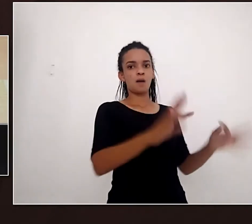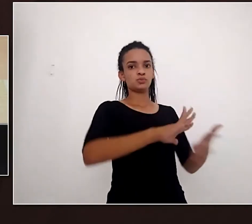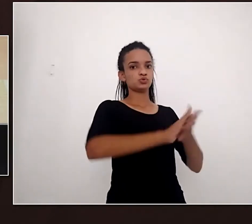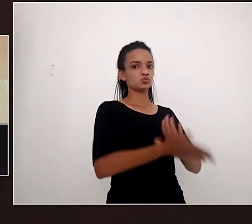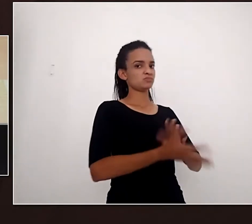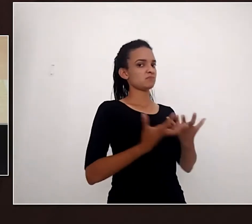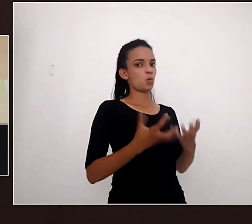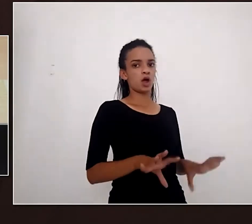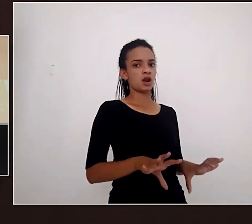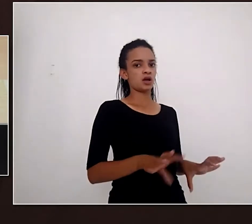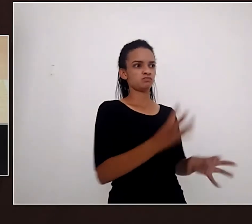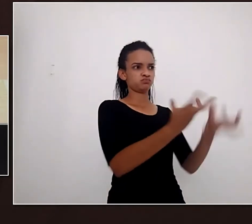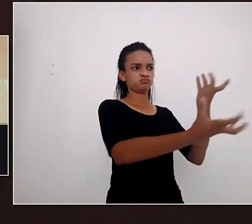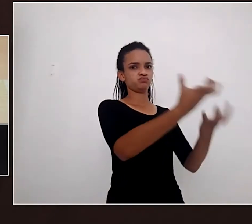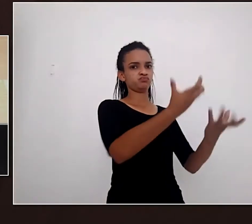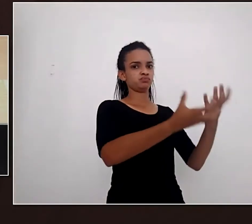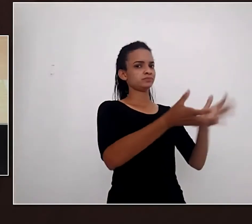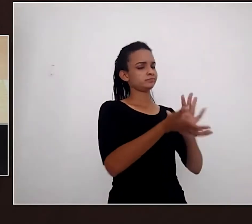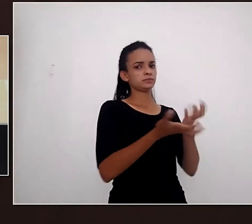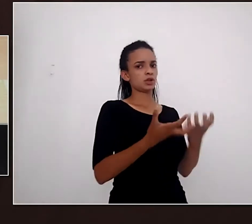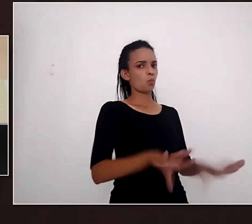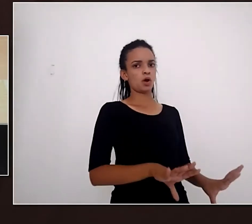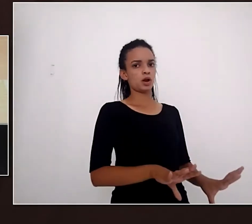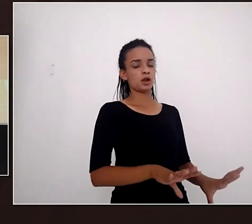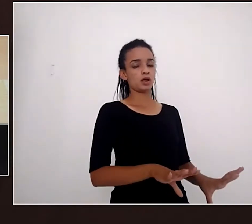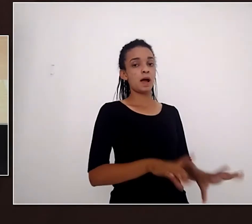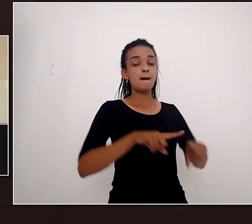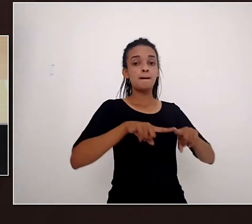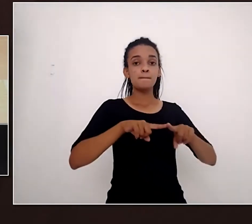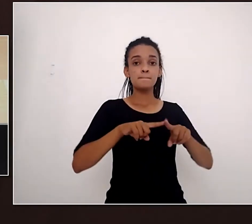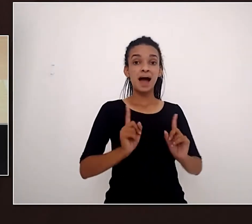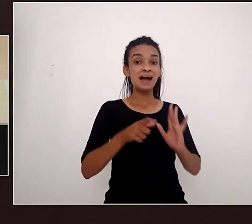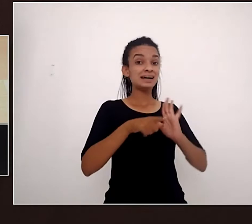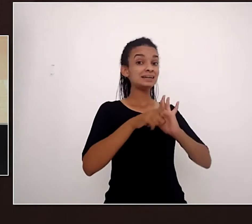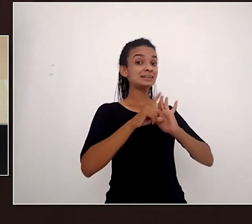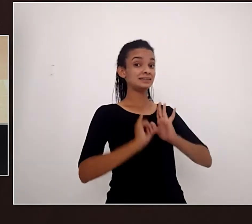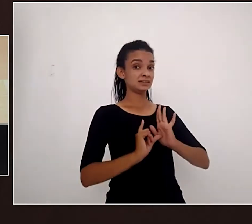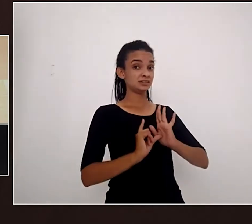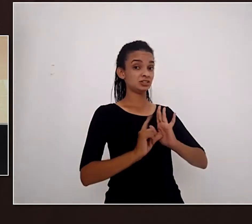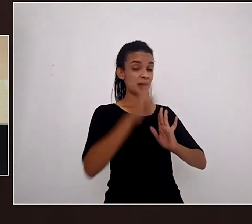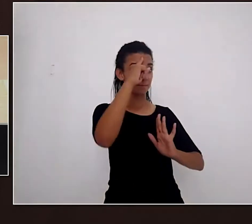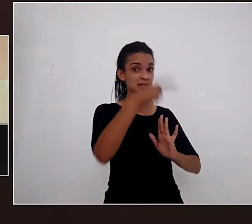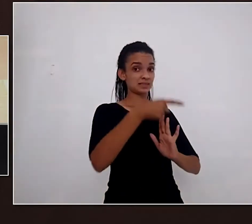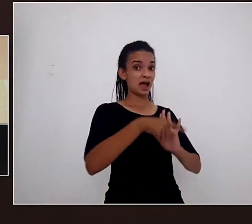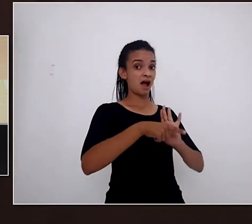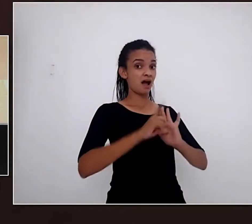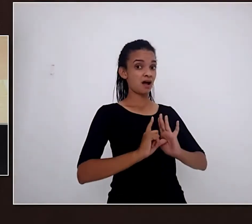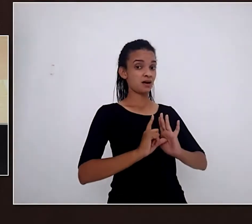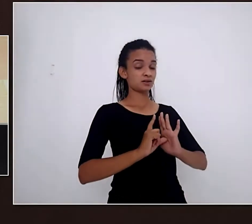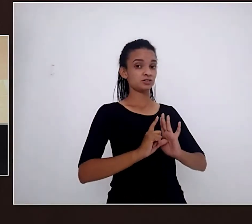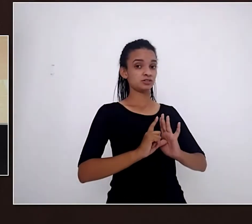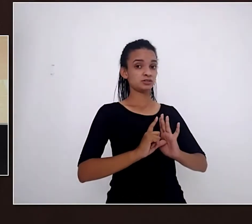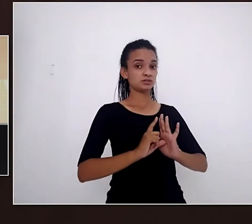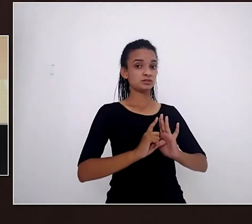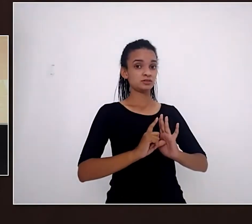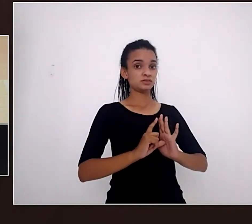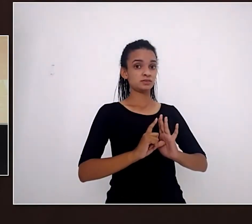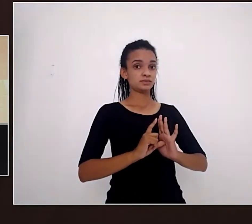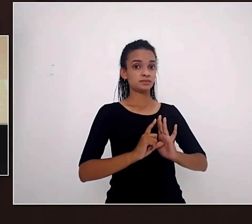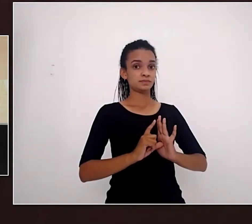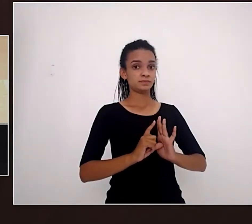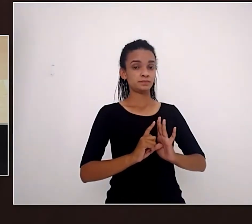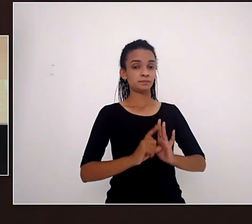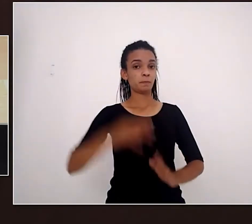queimar o templo, só que antes dele dar a ordem, os soldados, parece que montados em cima de outros